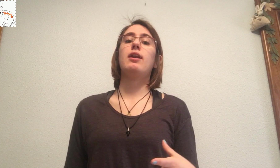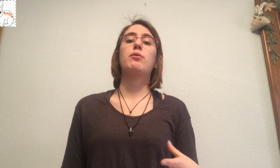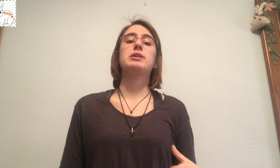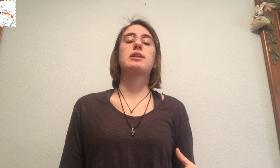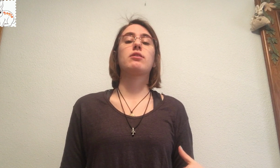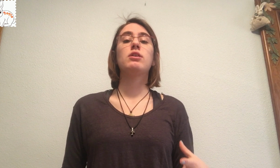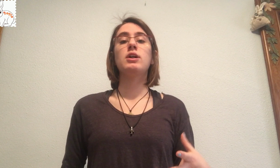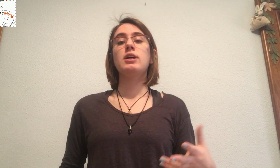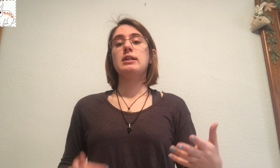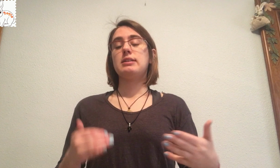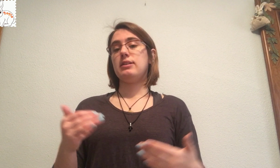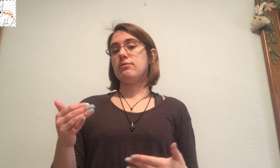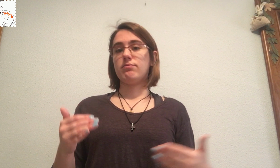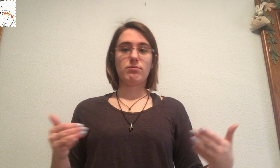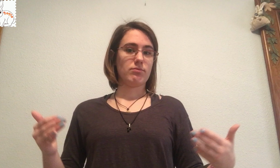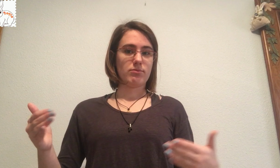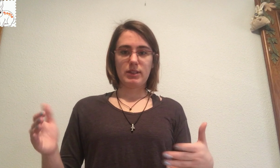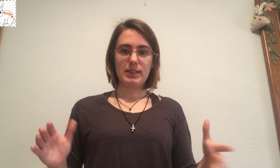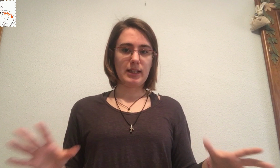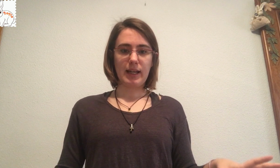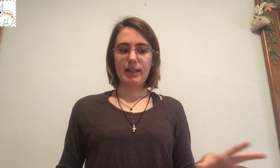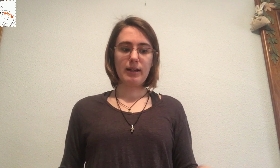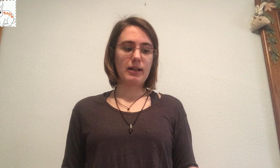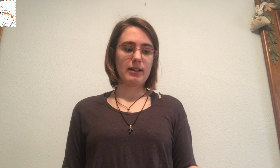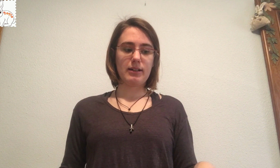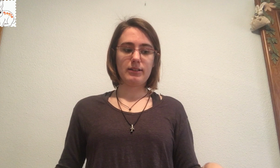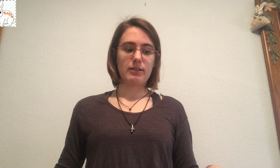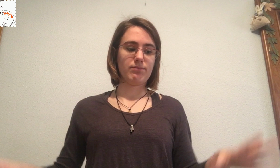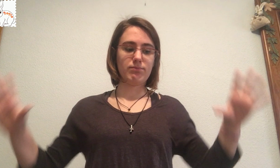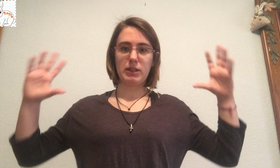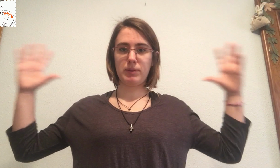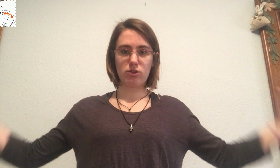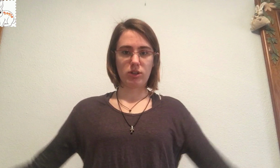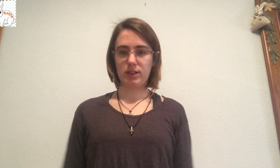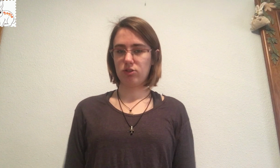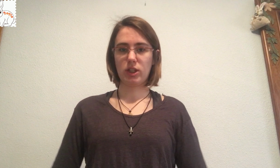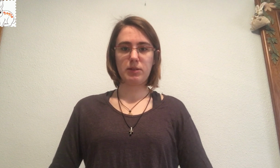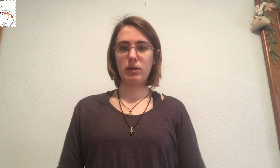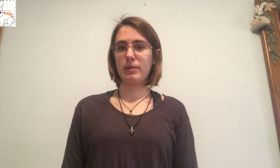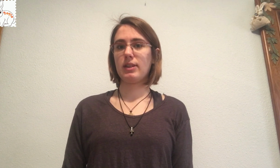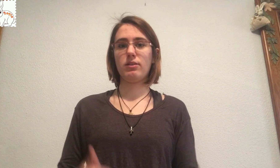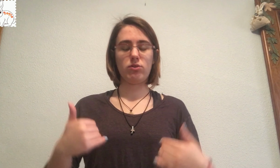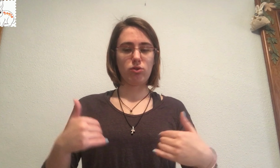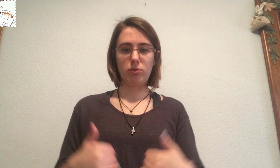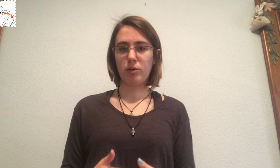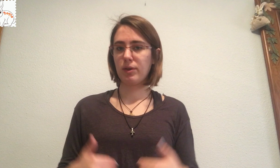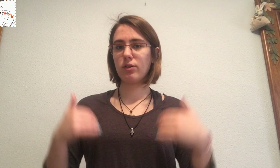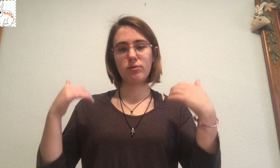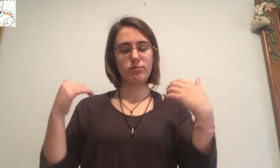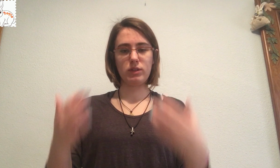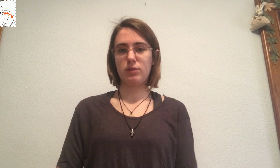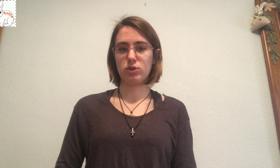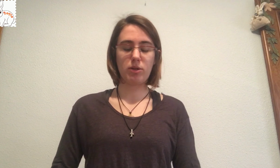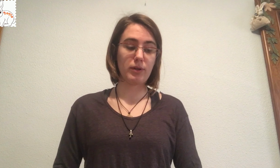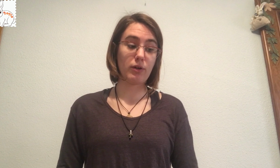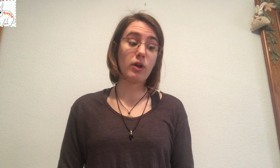dais la vuestra ¿No? Sin Sin que haya Más personas O sea Simplemente Doy mi opinión Dais vuestra opinión